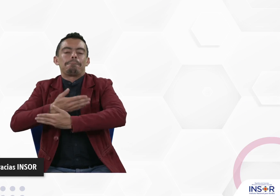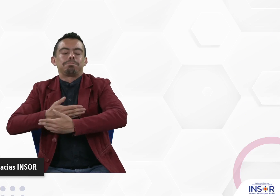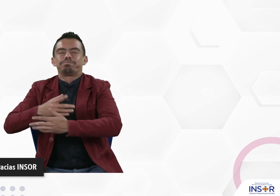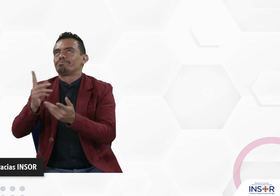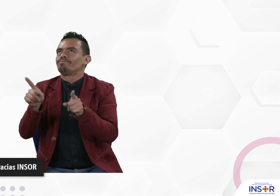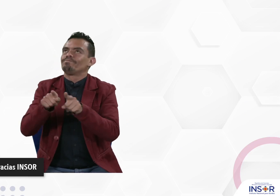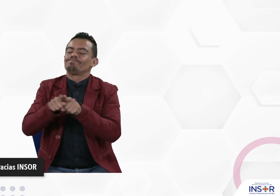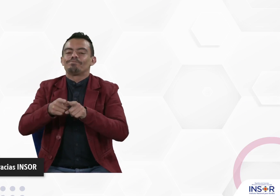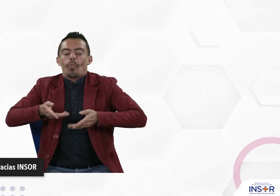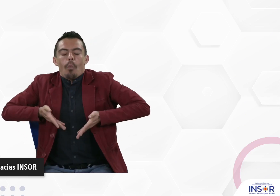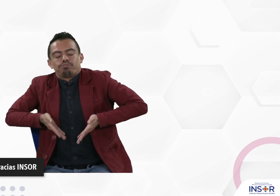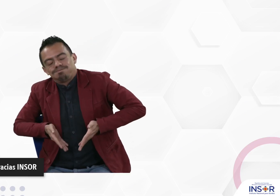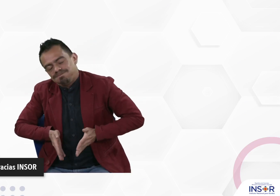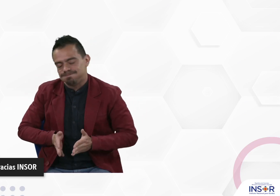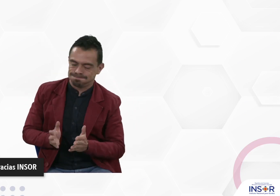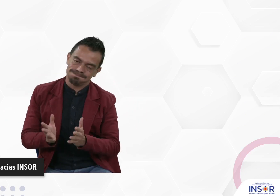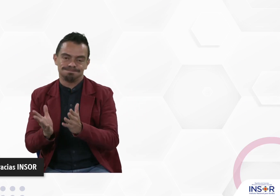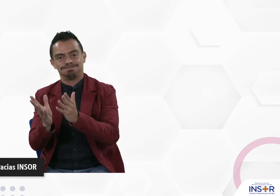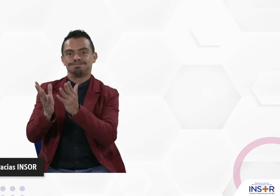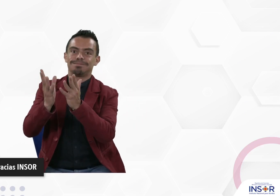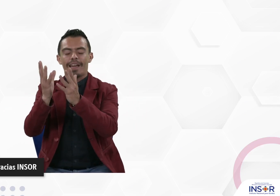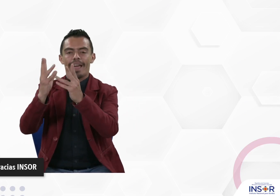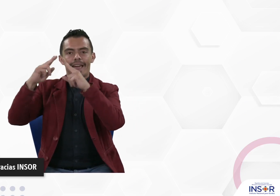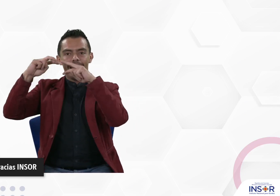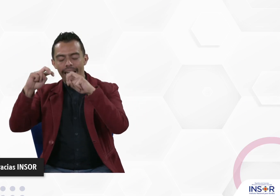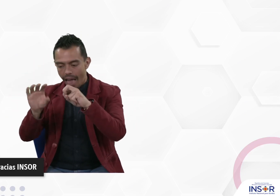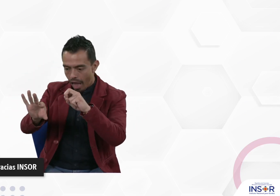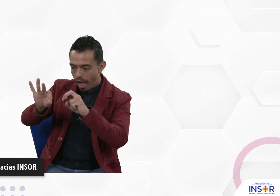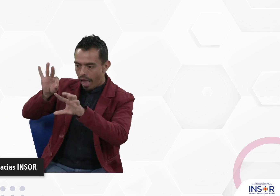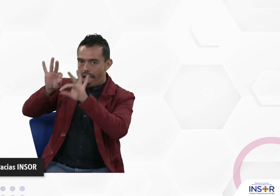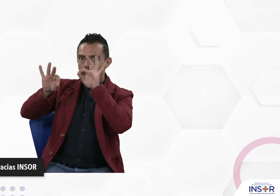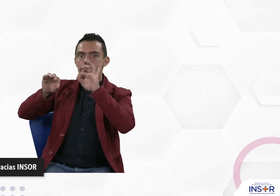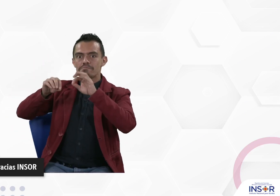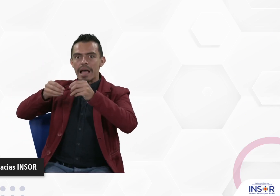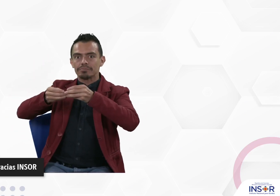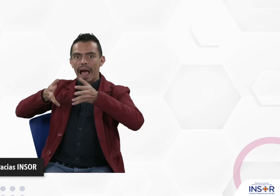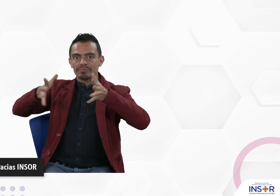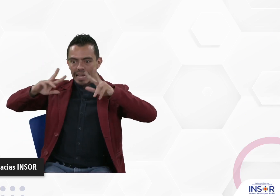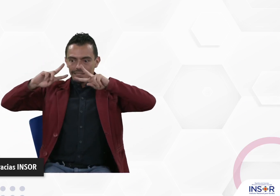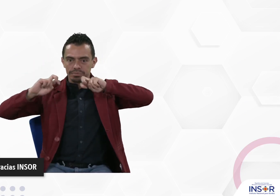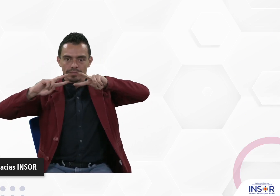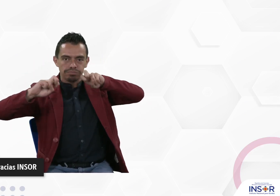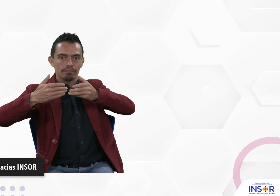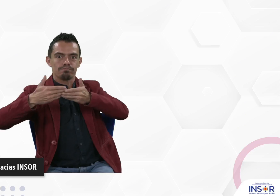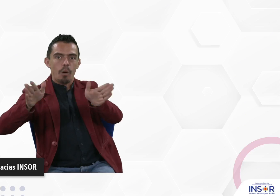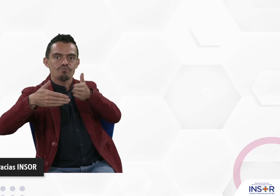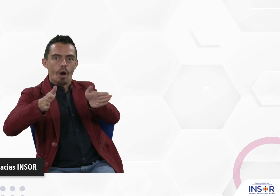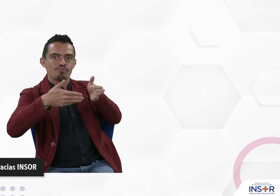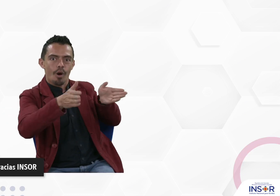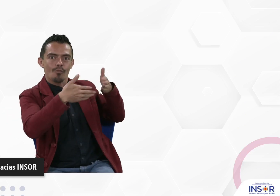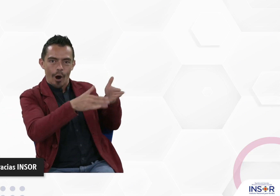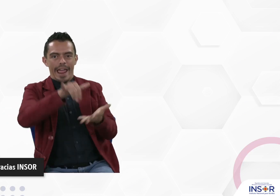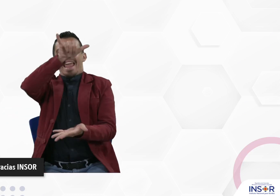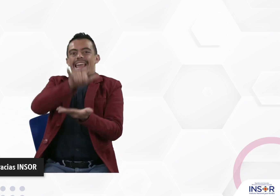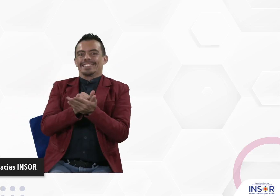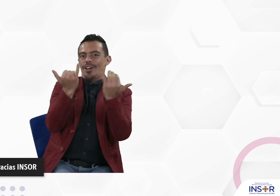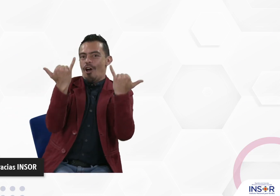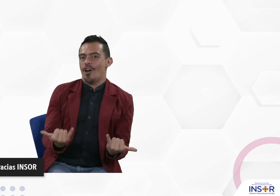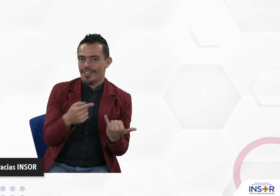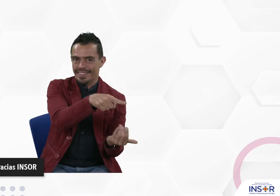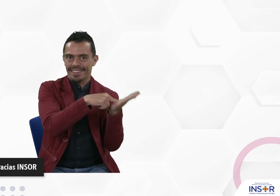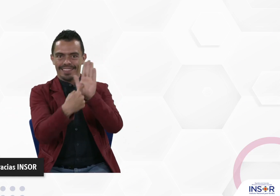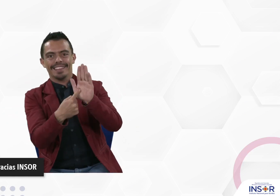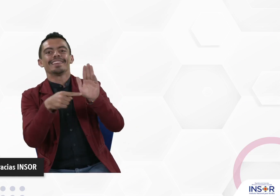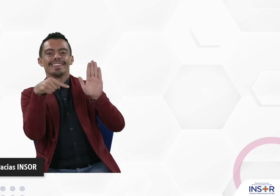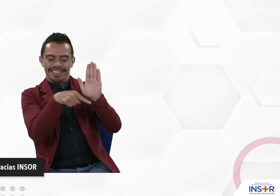él permite hablar de ese ser sordo desde esa primera infancia y también desde la